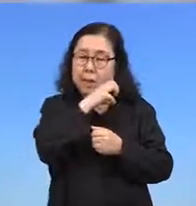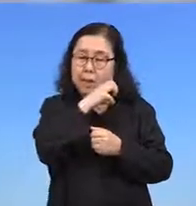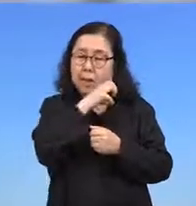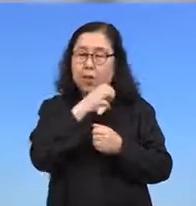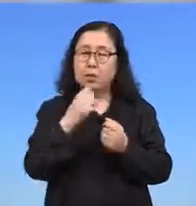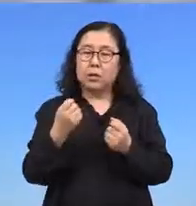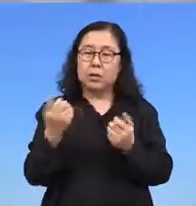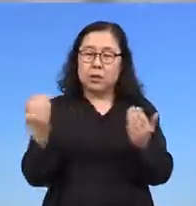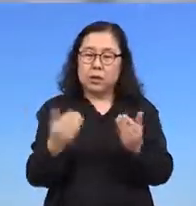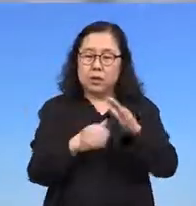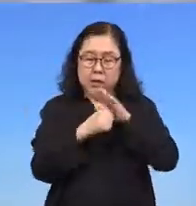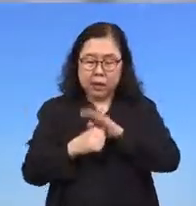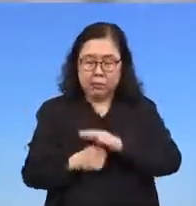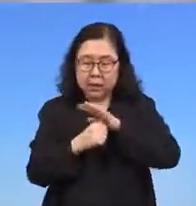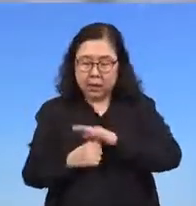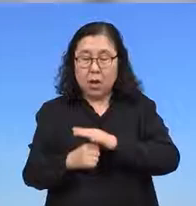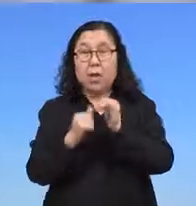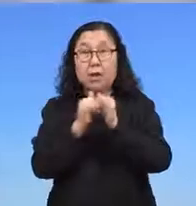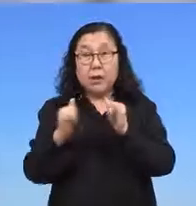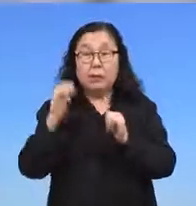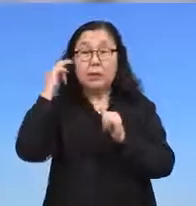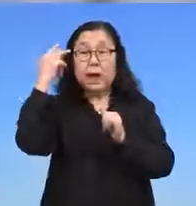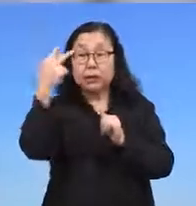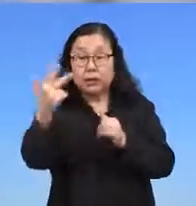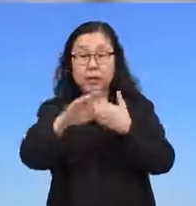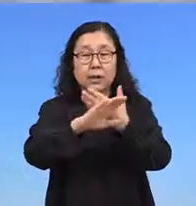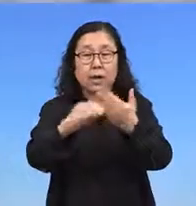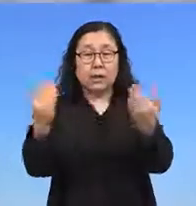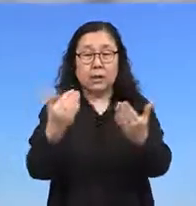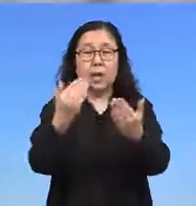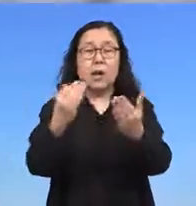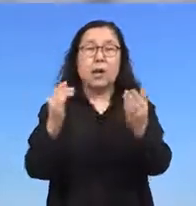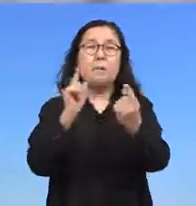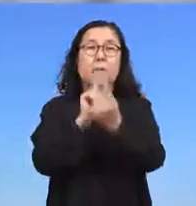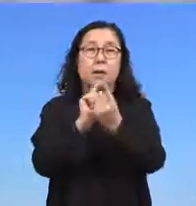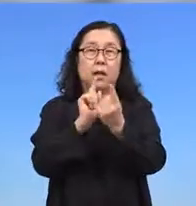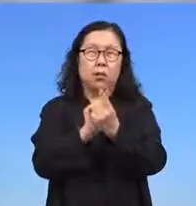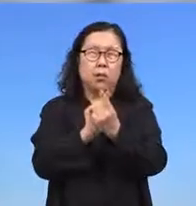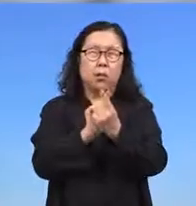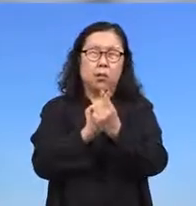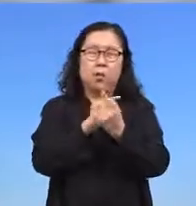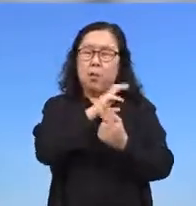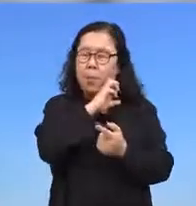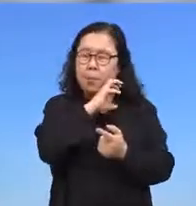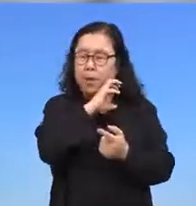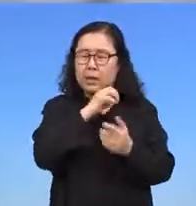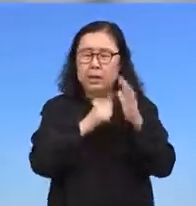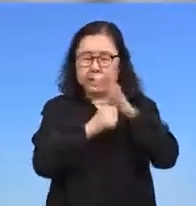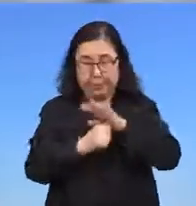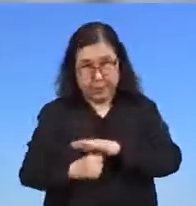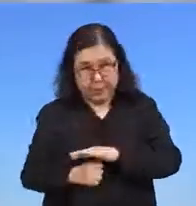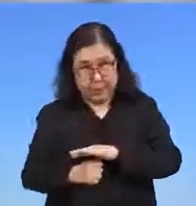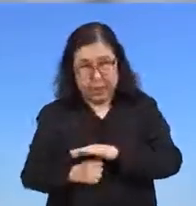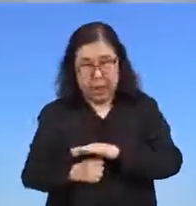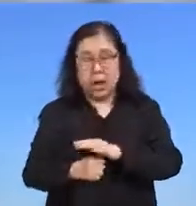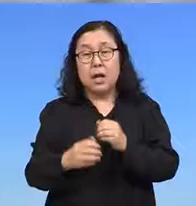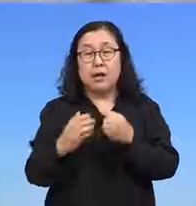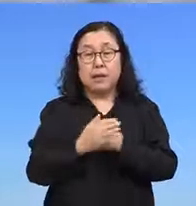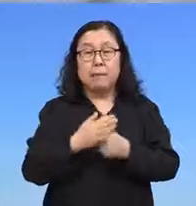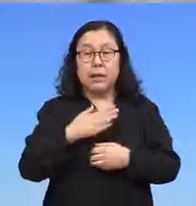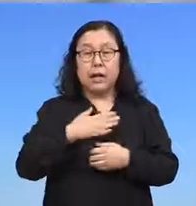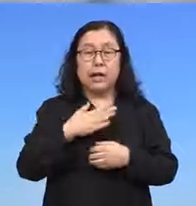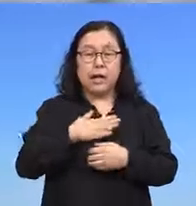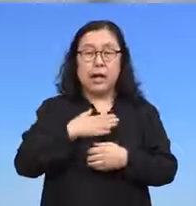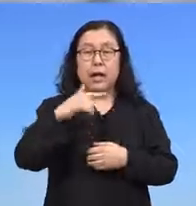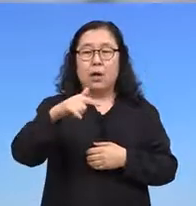품어준 사람은요, 다음 주에 또 다른 일을 만나도 또 너그럽게 품어주는 거거든요. 내 회로가 어느 쪽으로 지금